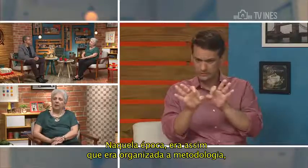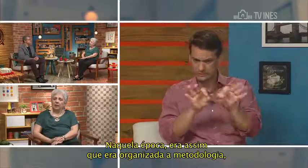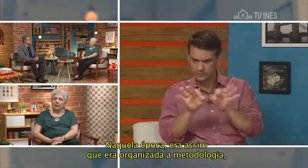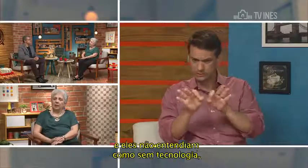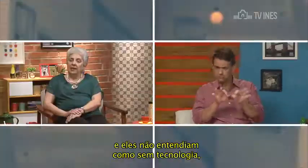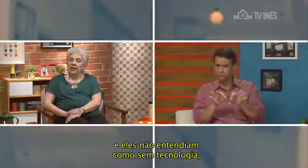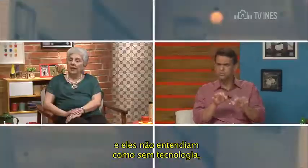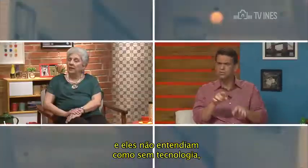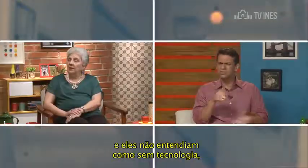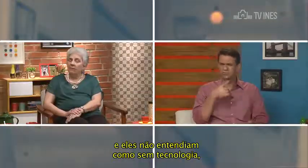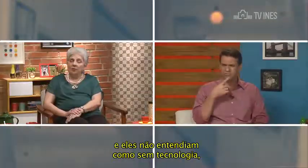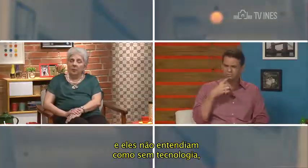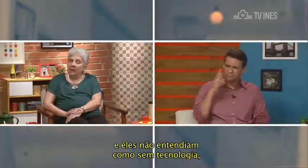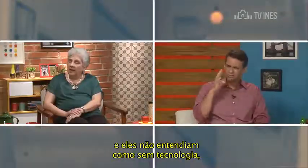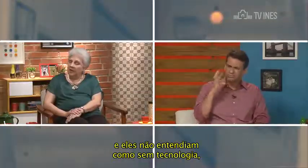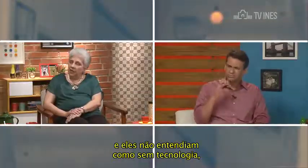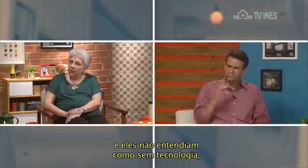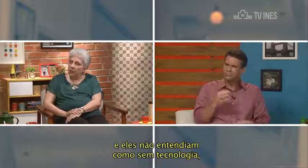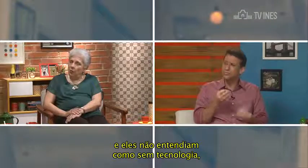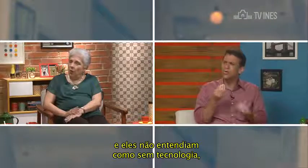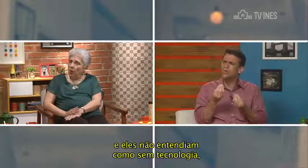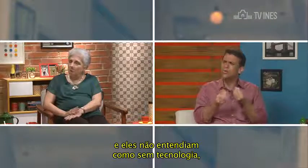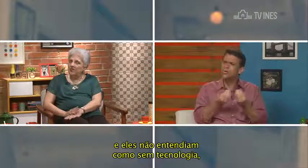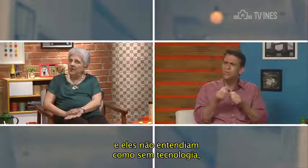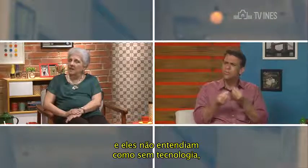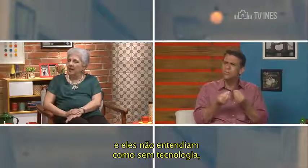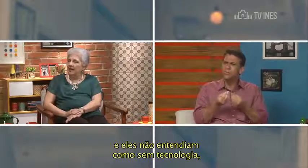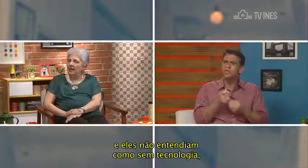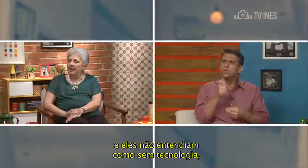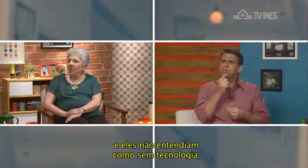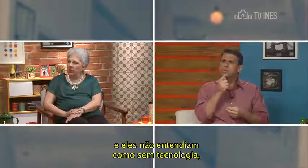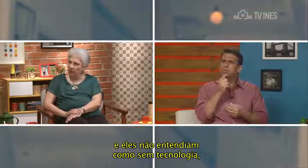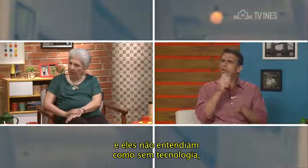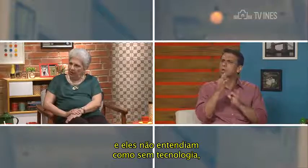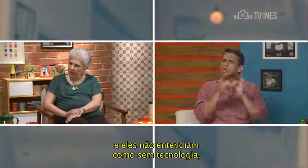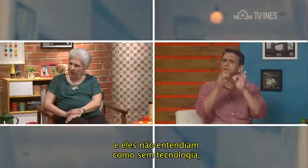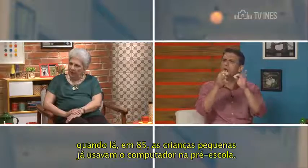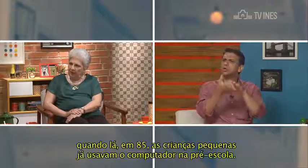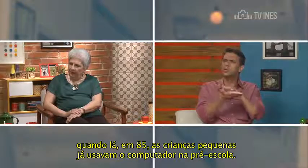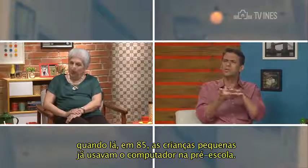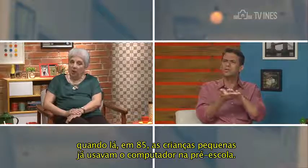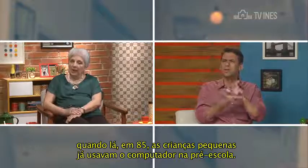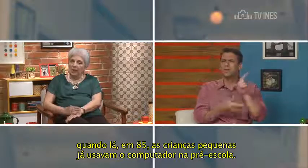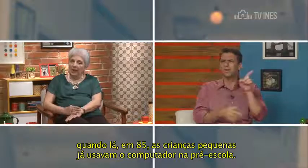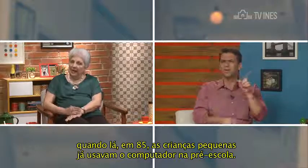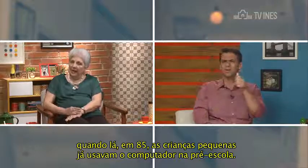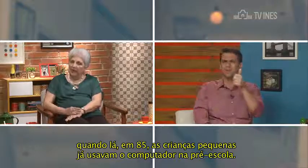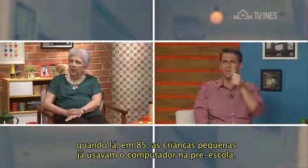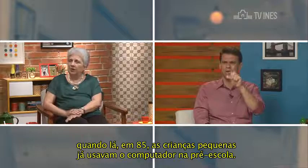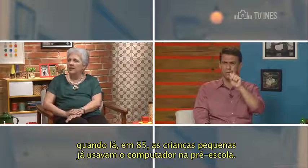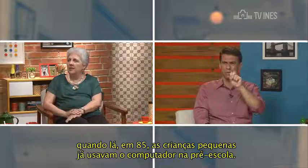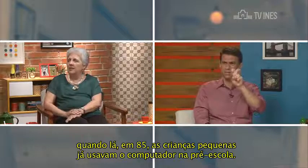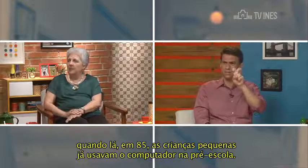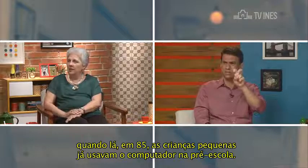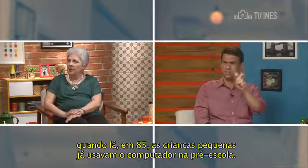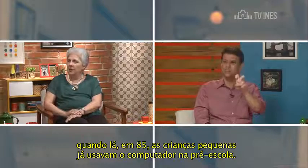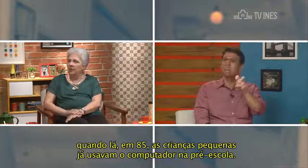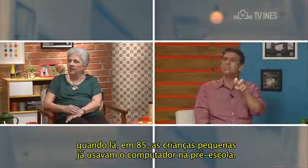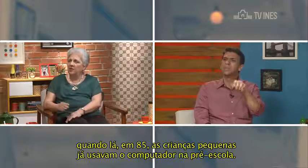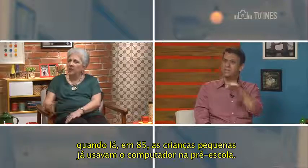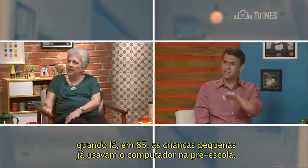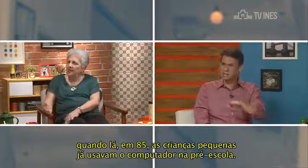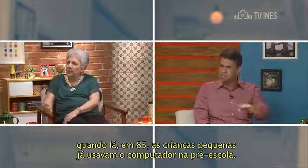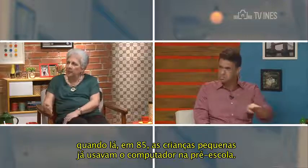E eles não entendiam Como sem tecnologia Quando lá Em 85